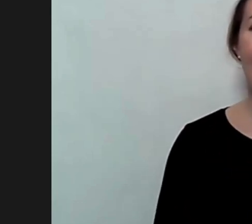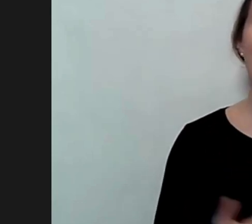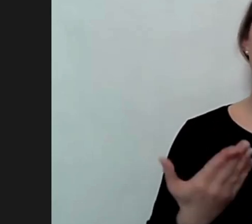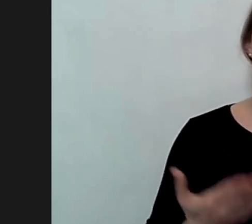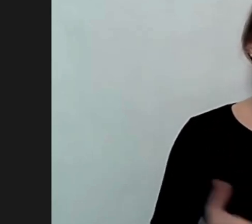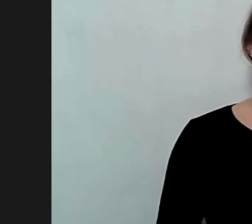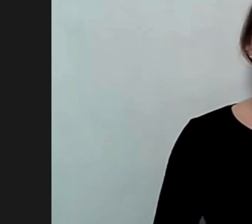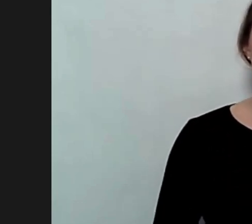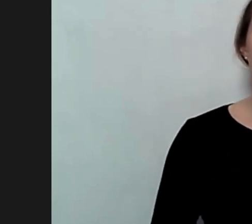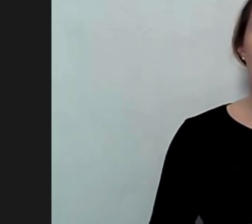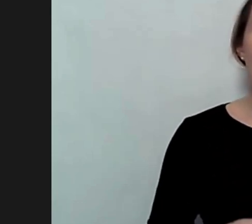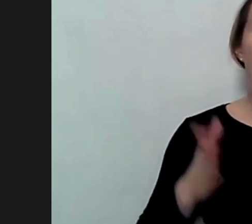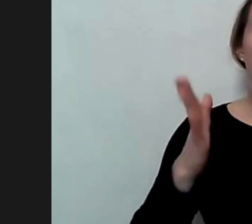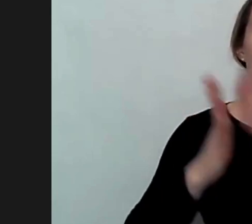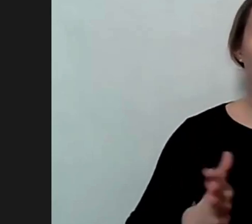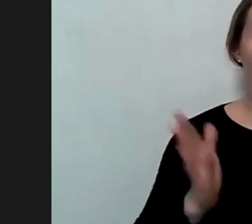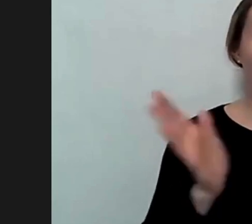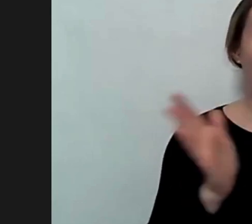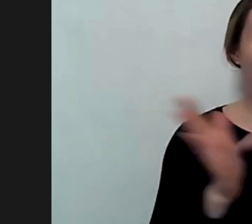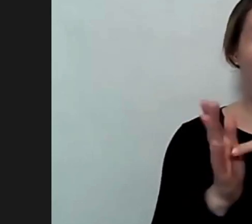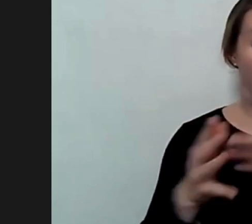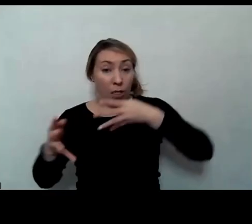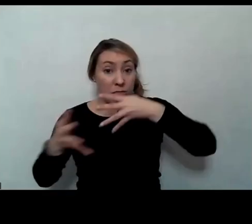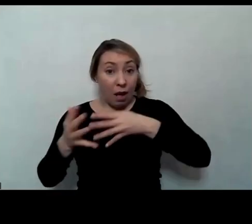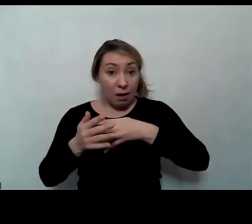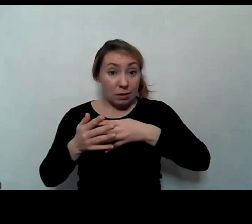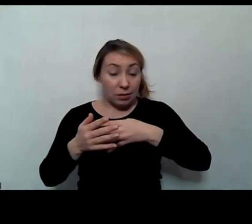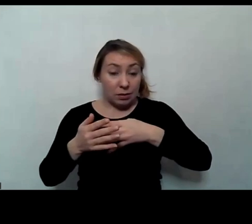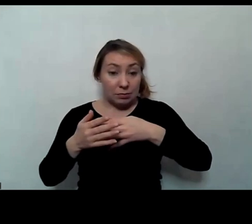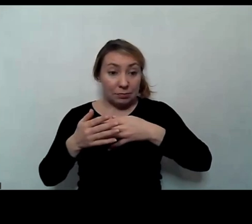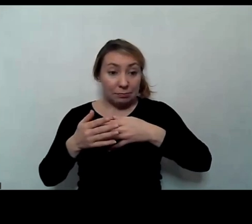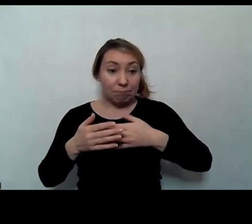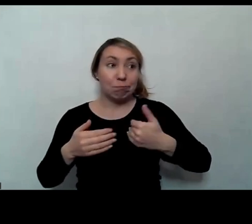Ponieważ przygotowanie tego testu zajęło nam